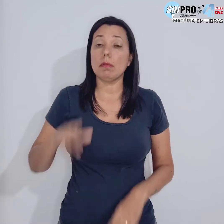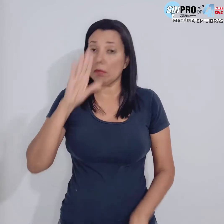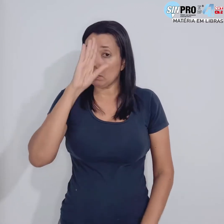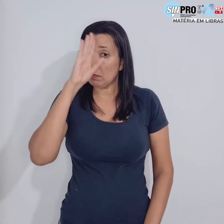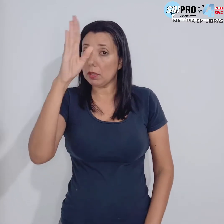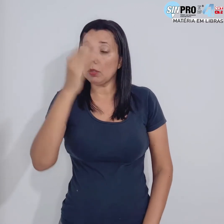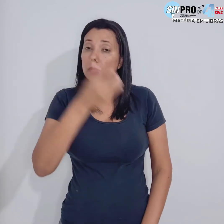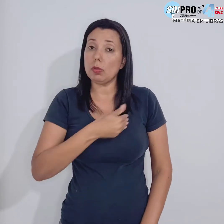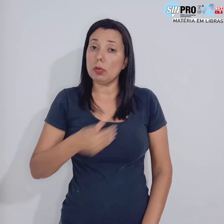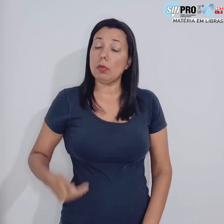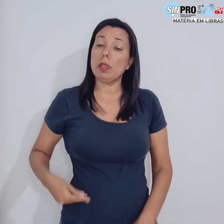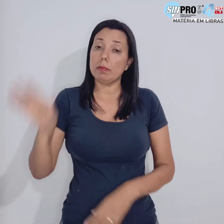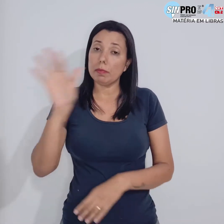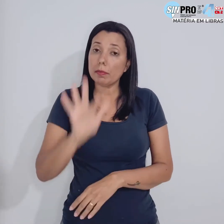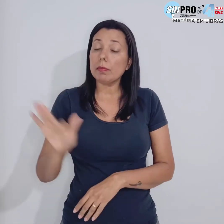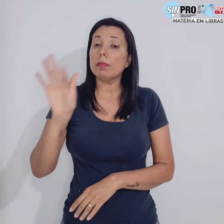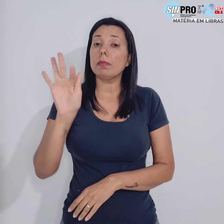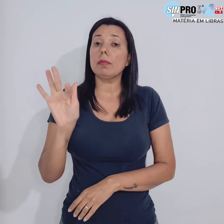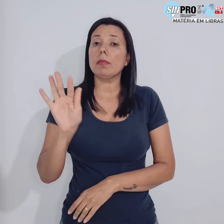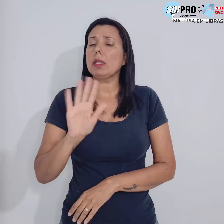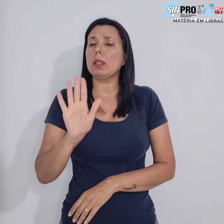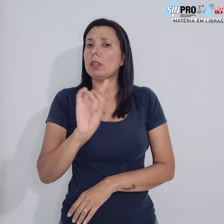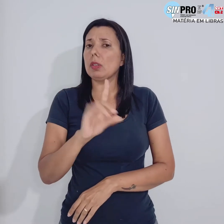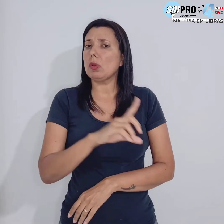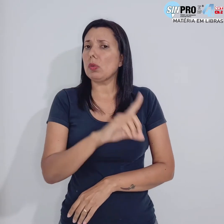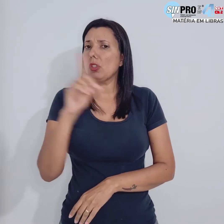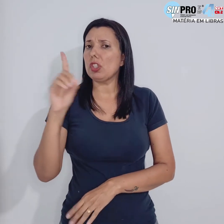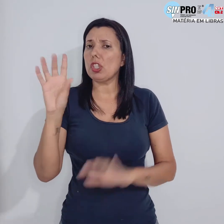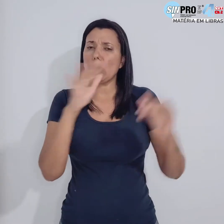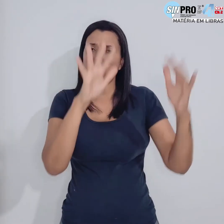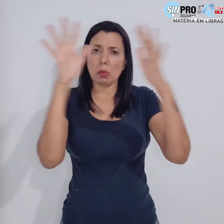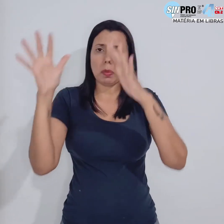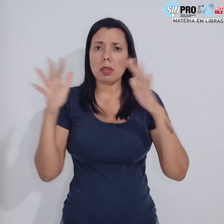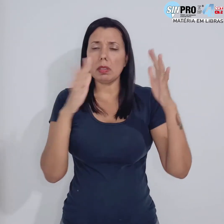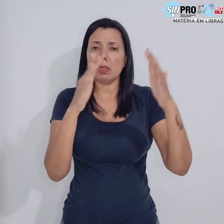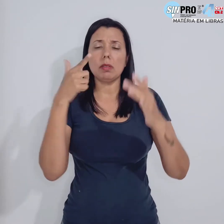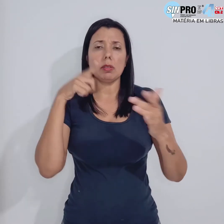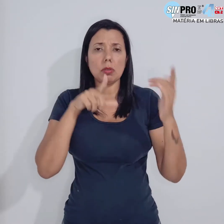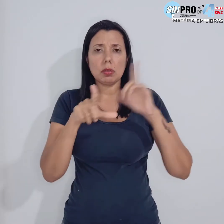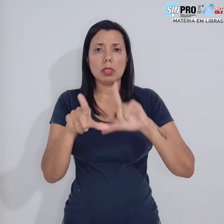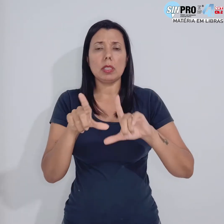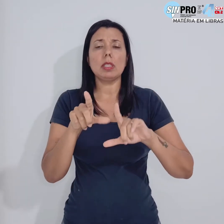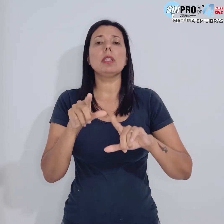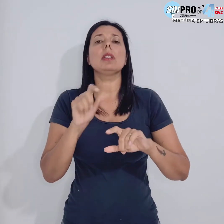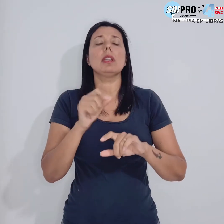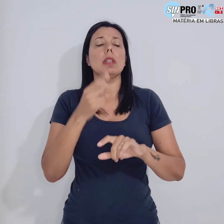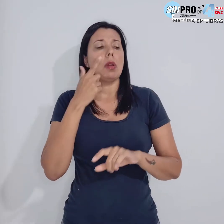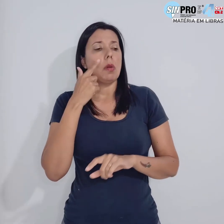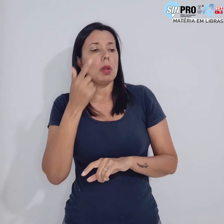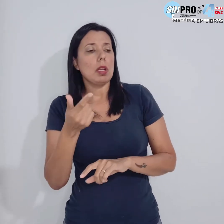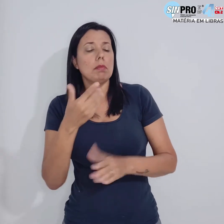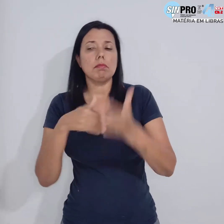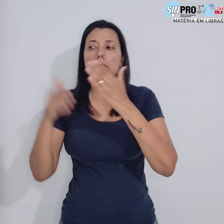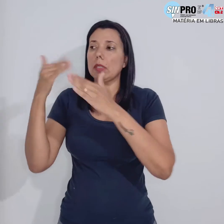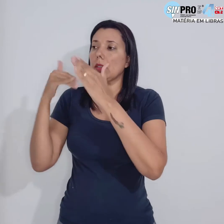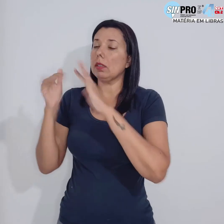pela Universidade de Brasília, UNB, diz que essa data foi instituída para dar visibilidade a